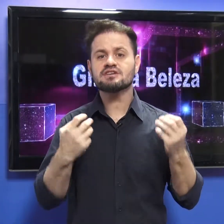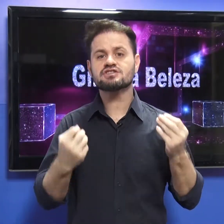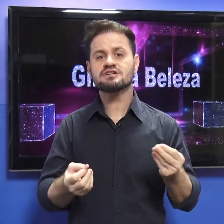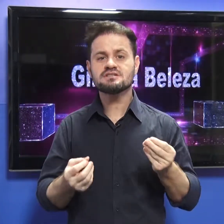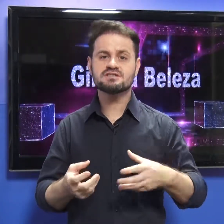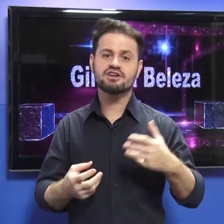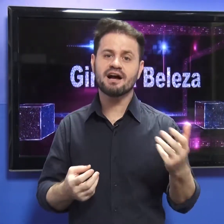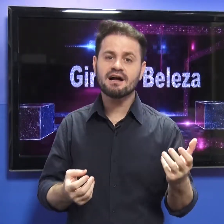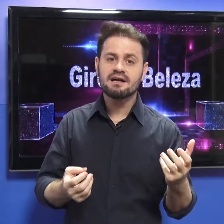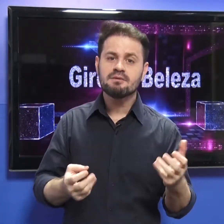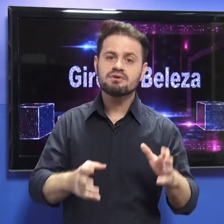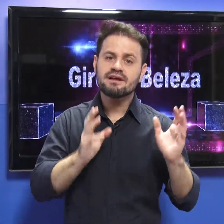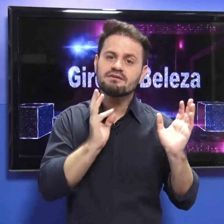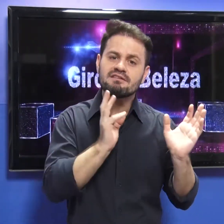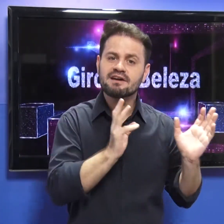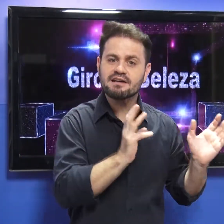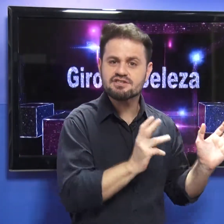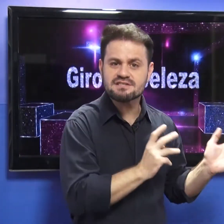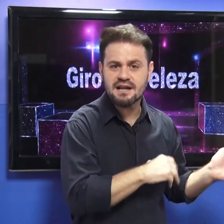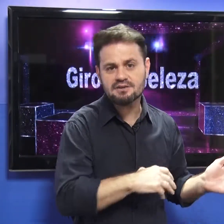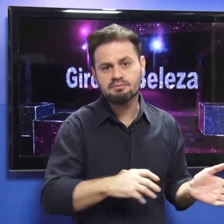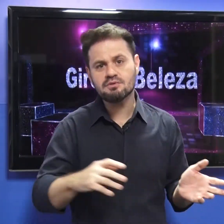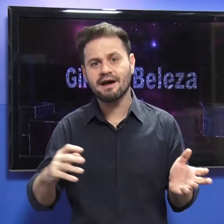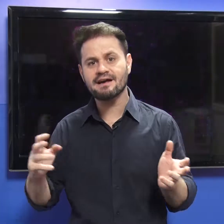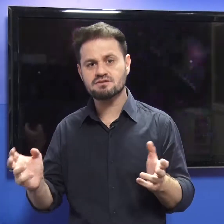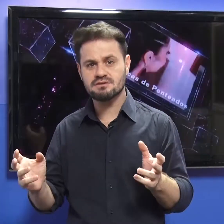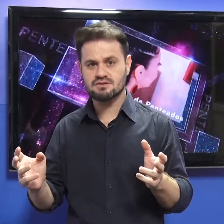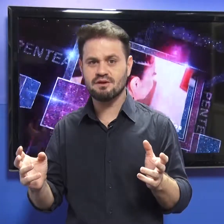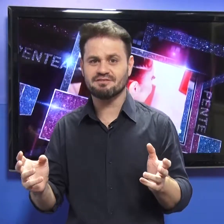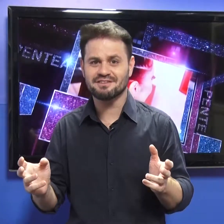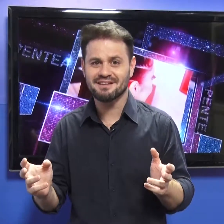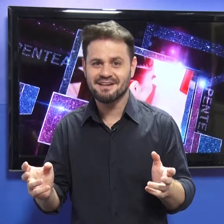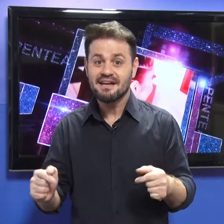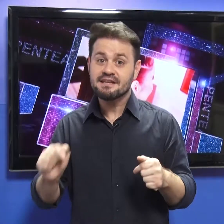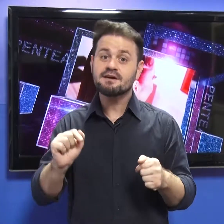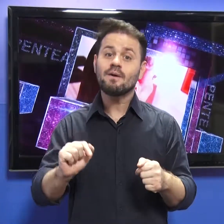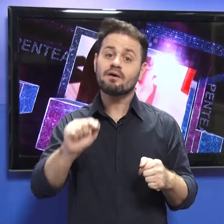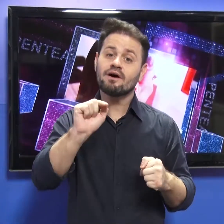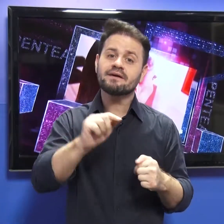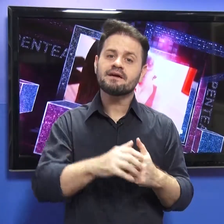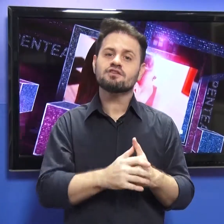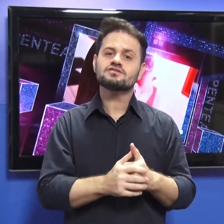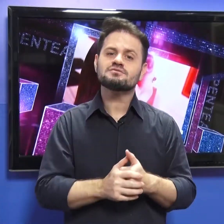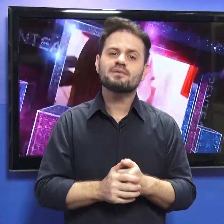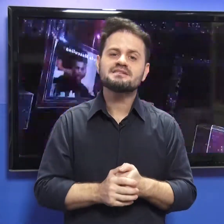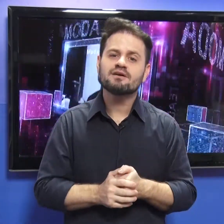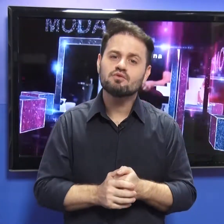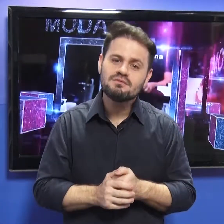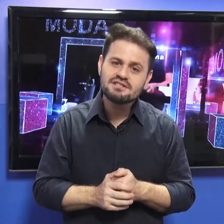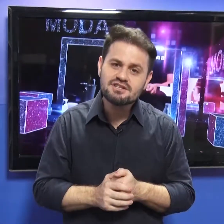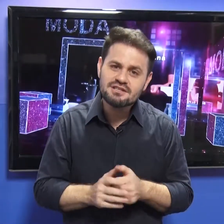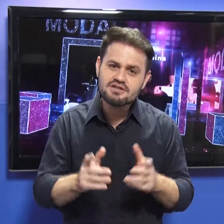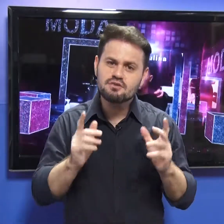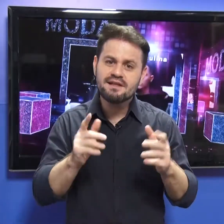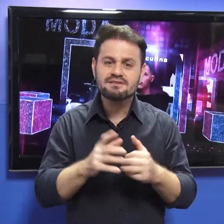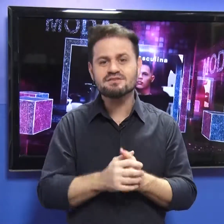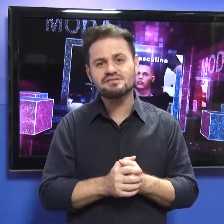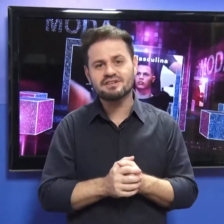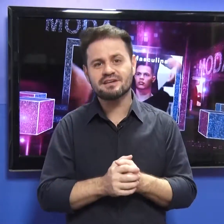chance de errar porque aquilo vai ficar registrado para o resto da sua vida então agora nós vamos passar algumas dicas de cuidados que você tem que